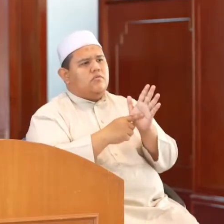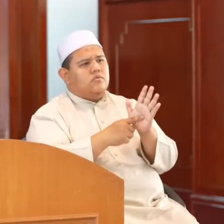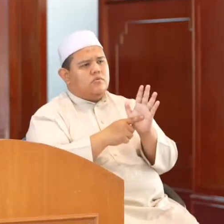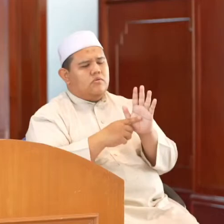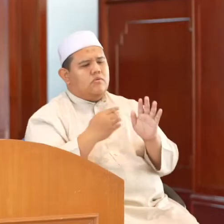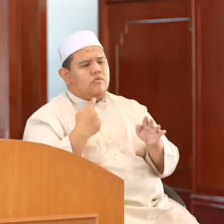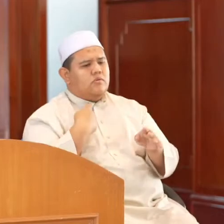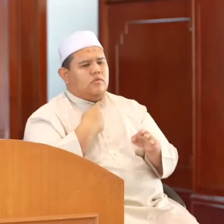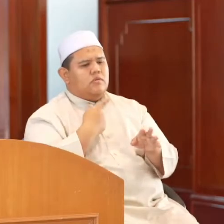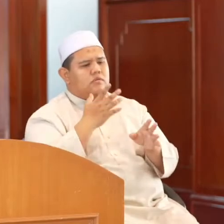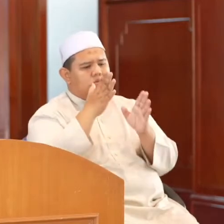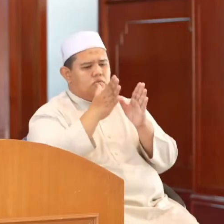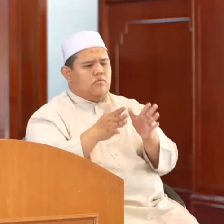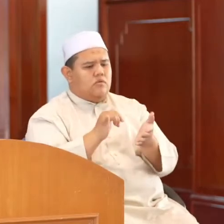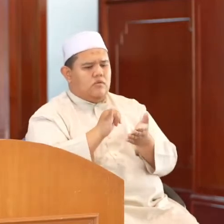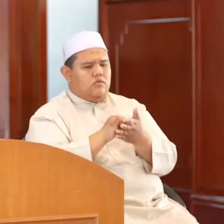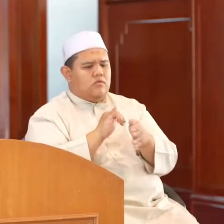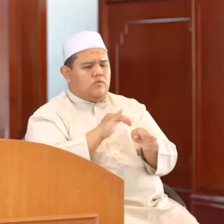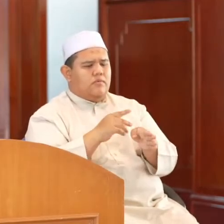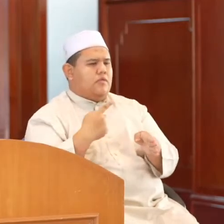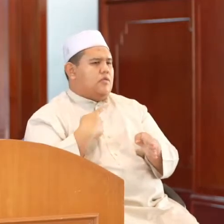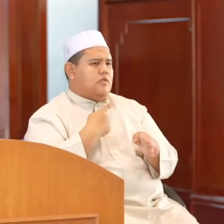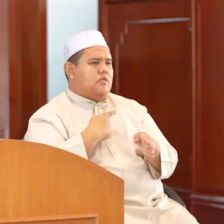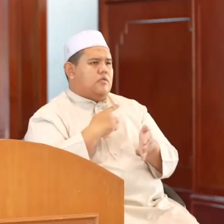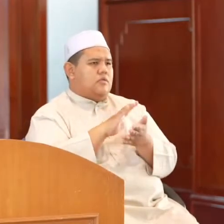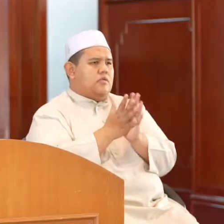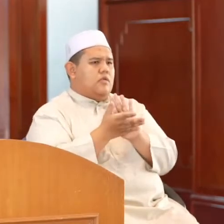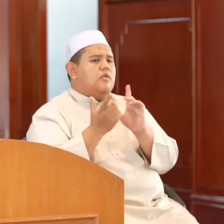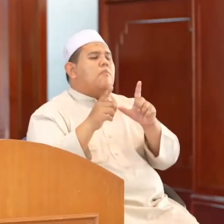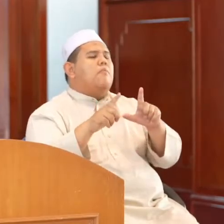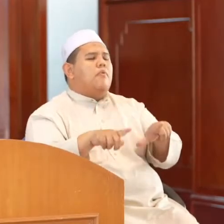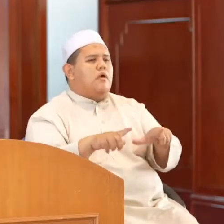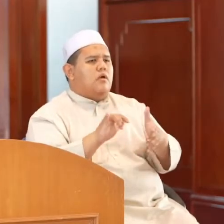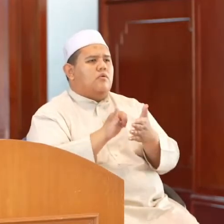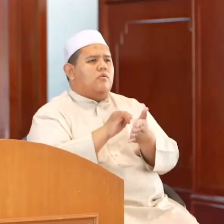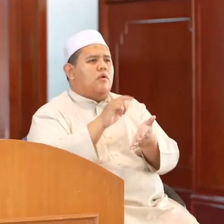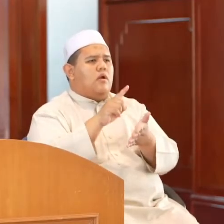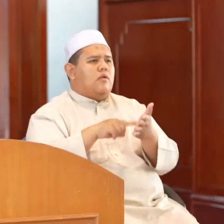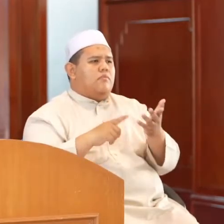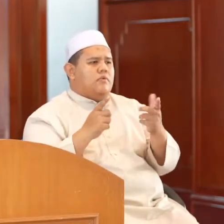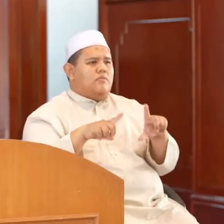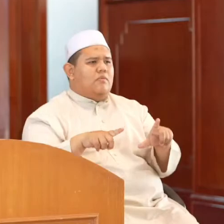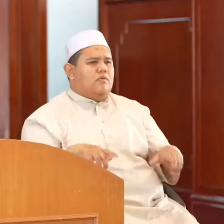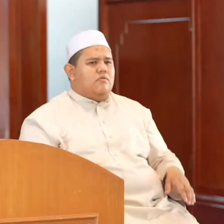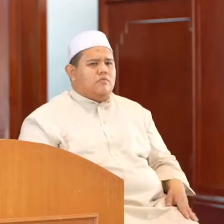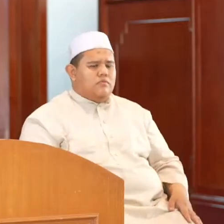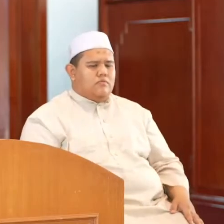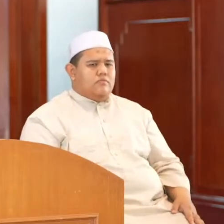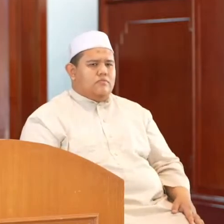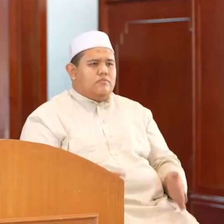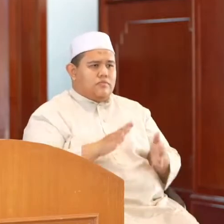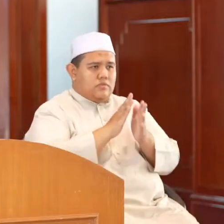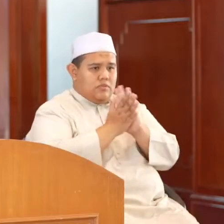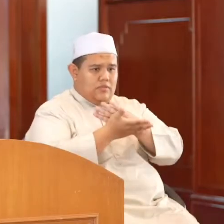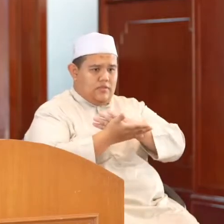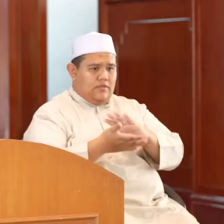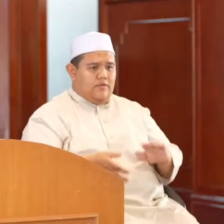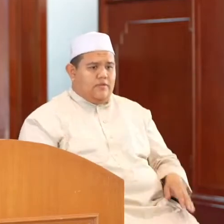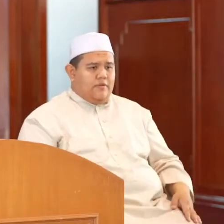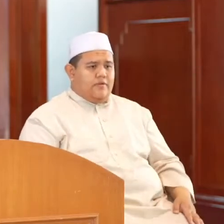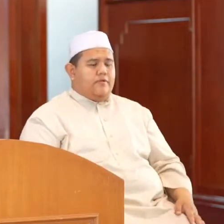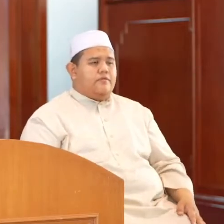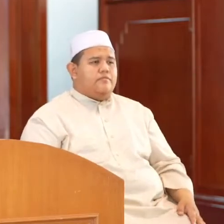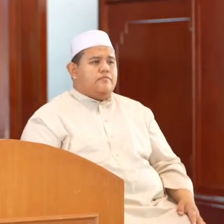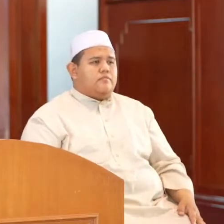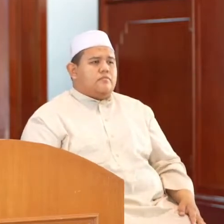kelebihan seseorang itu kepada kita, maka berlakulah apa yang berlaku. Justru